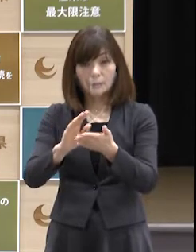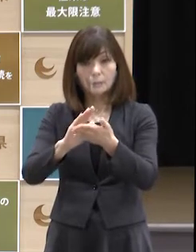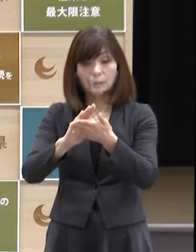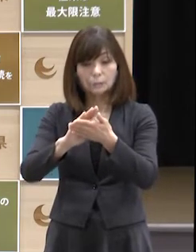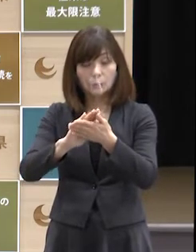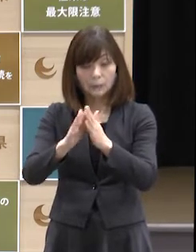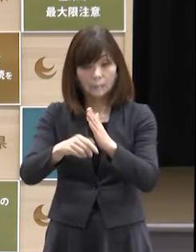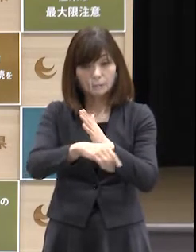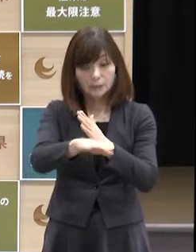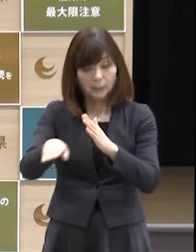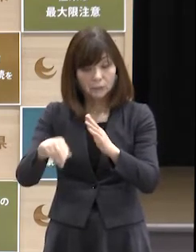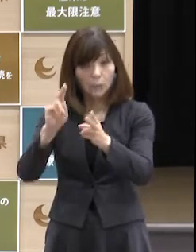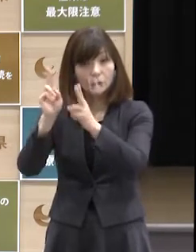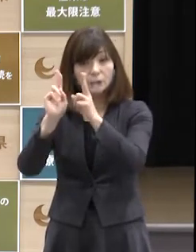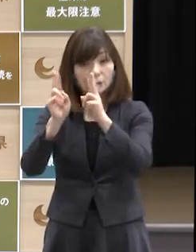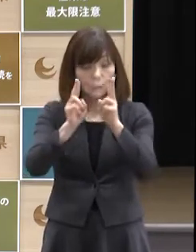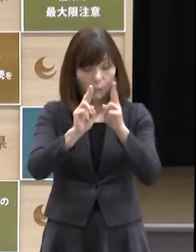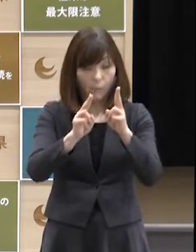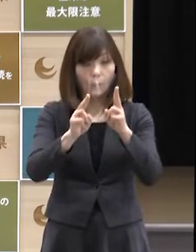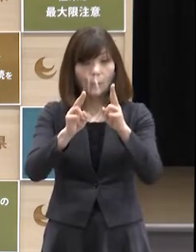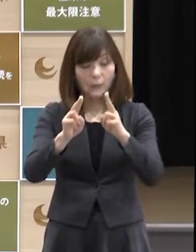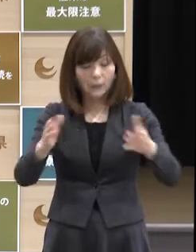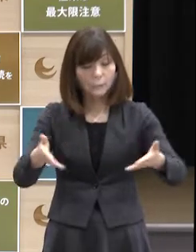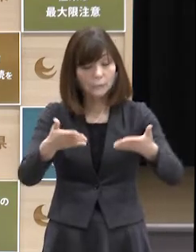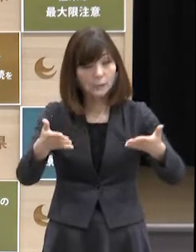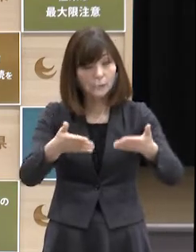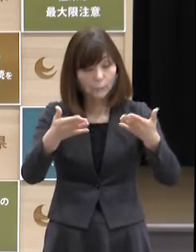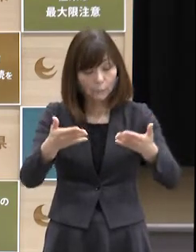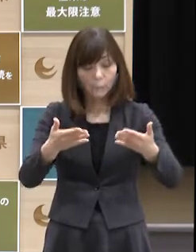ね、増えてきているといったようなこともありまして、